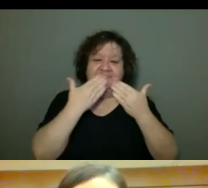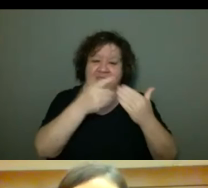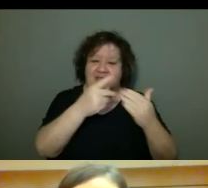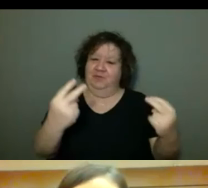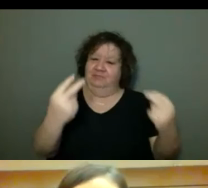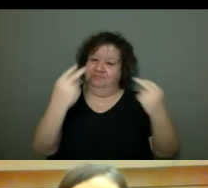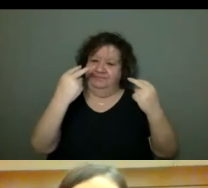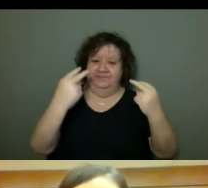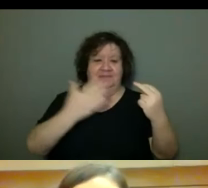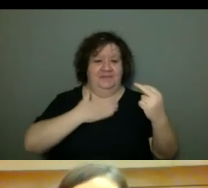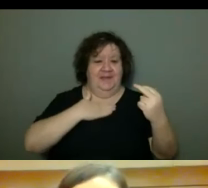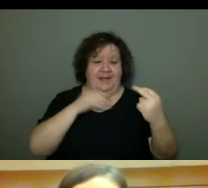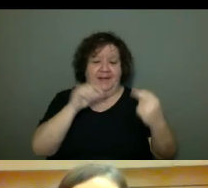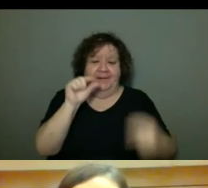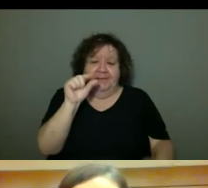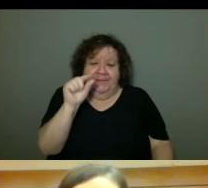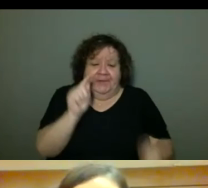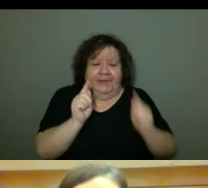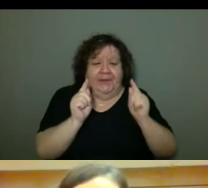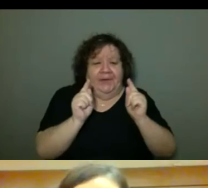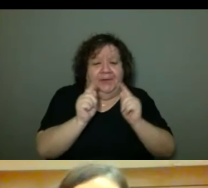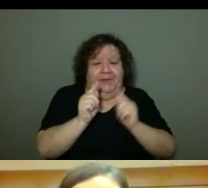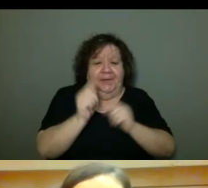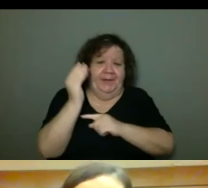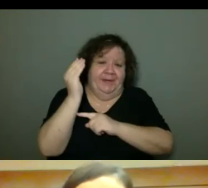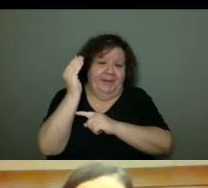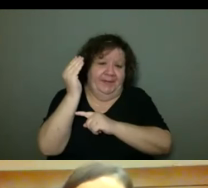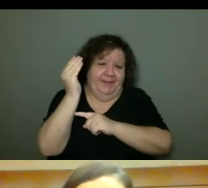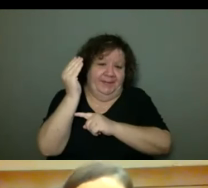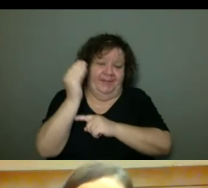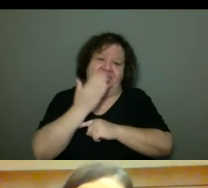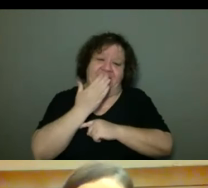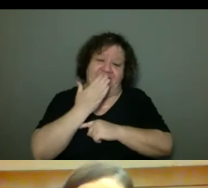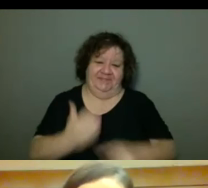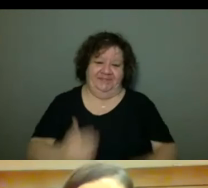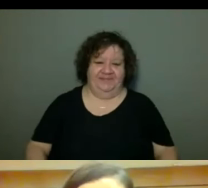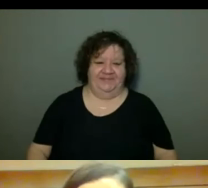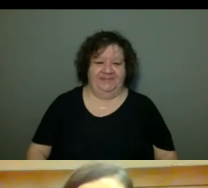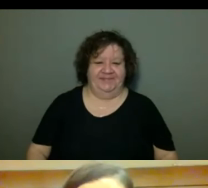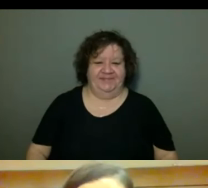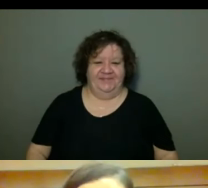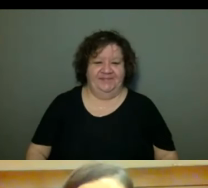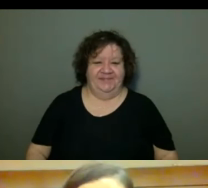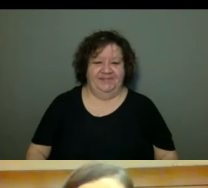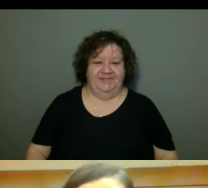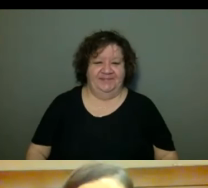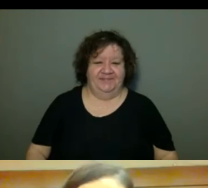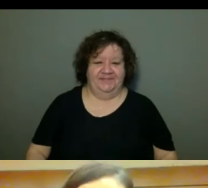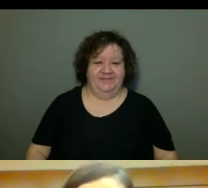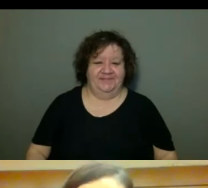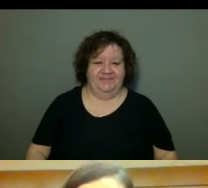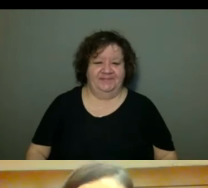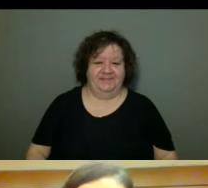haber escuchado mi pequeña intervención. Quiero